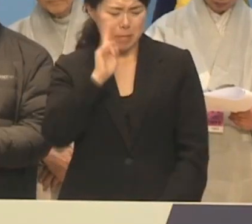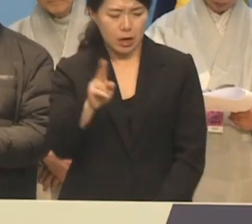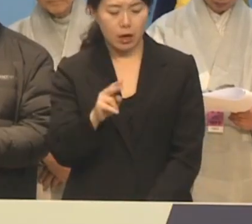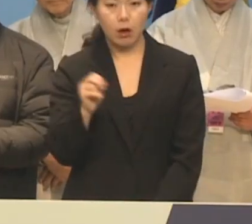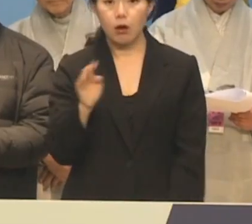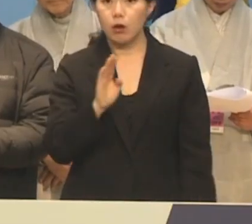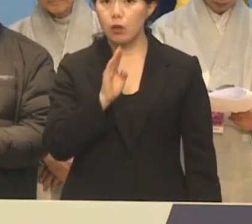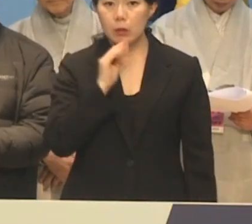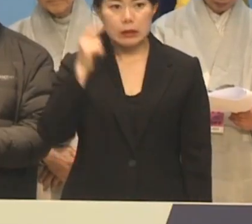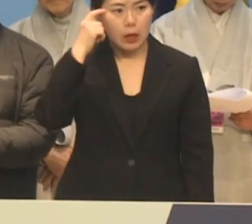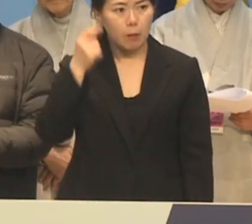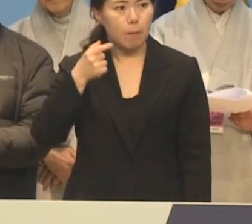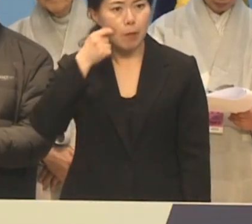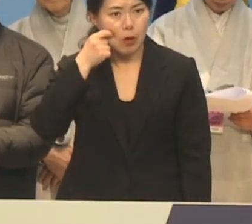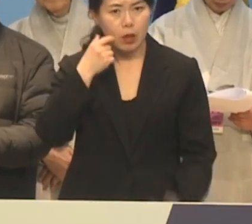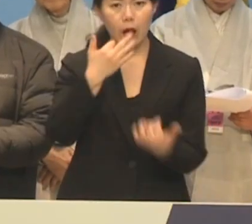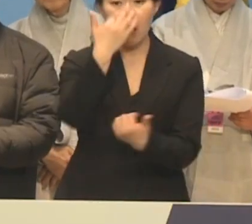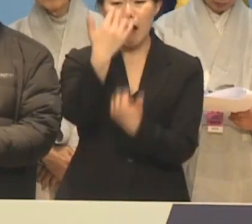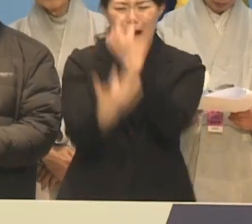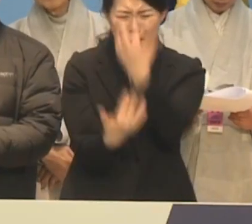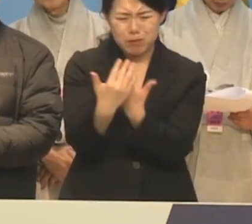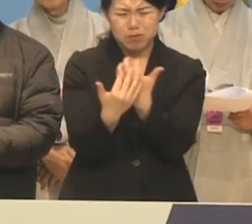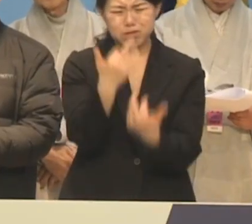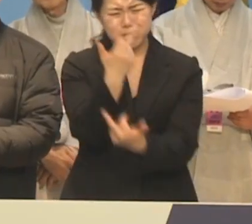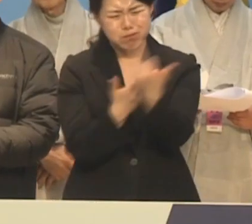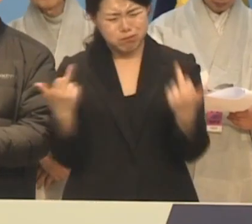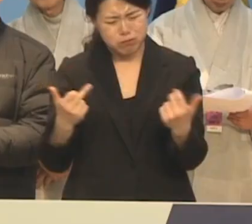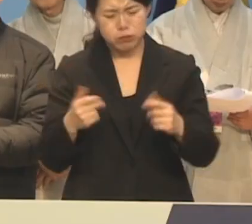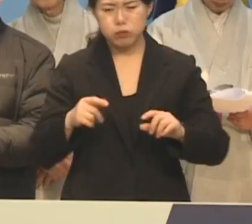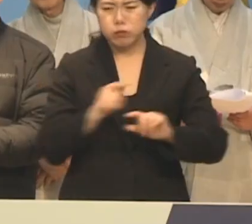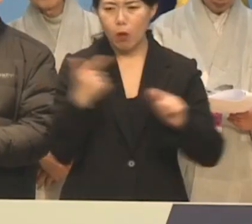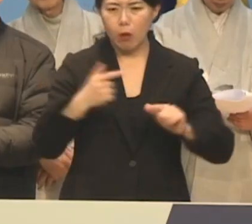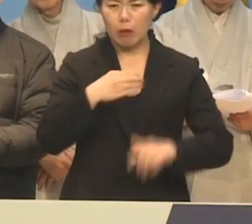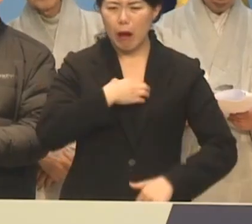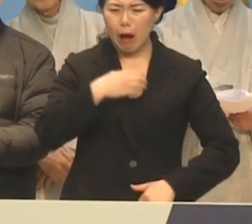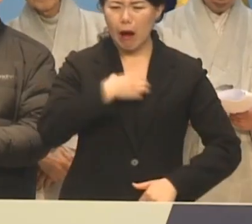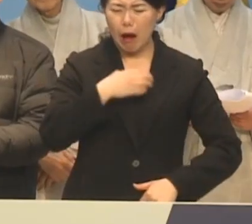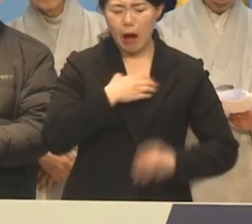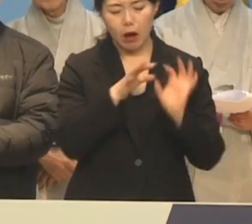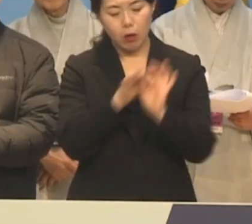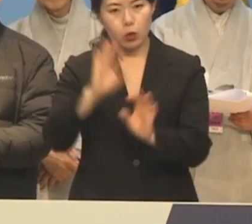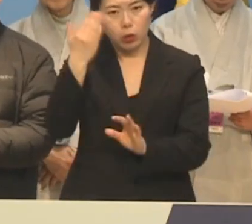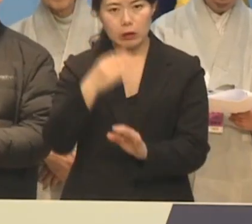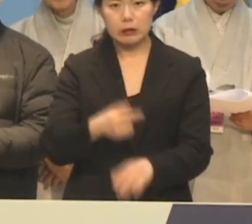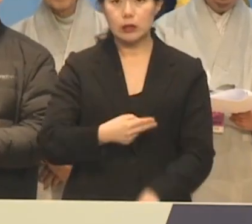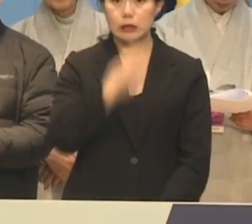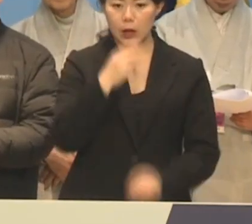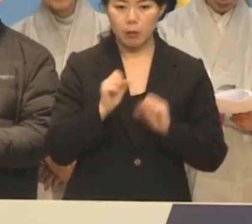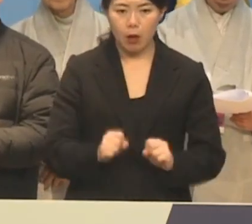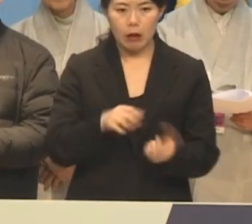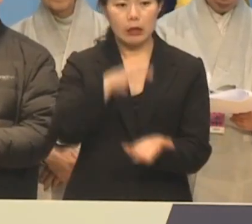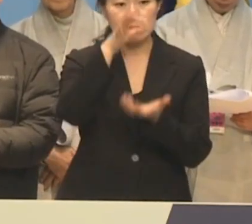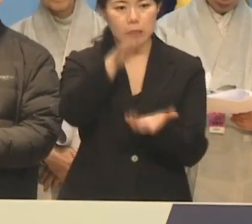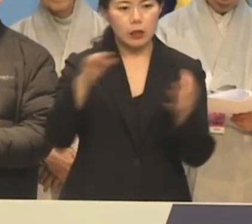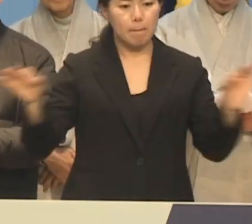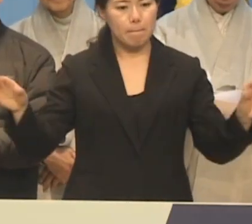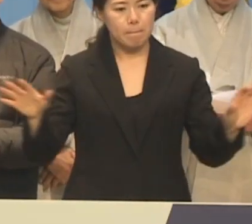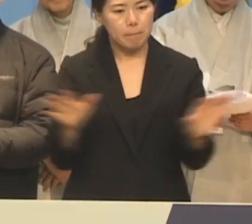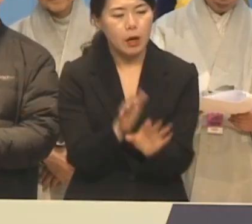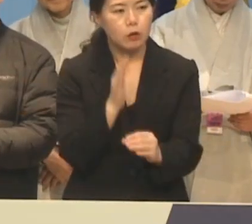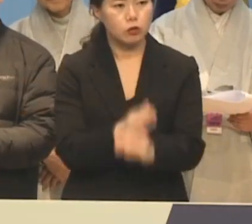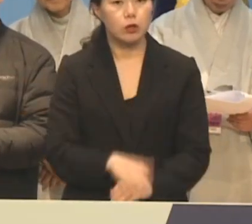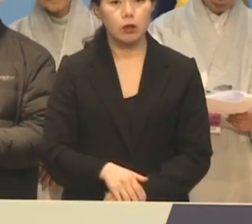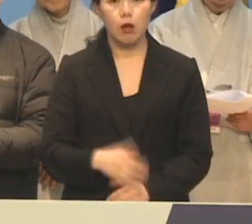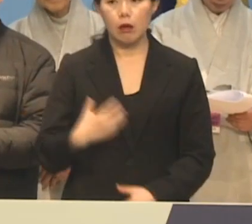할 수 없었던 대형 사고와 재난이 끝없이 이어지며 무고한 국민의 생명과 재산이 사라지고 있습니다.